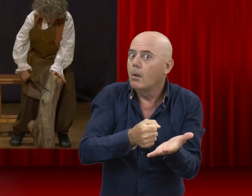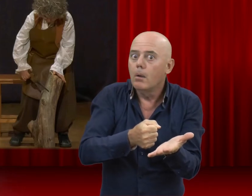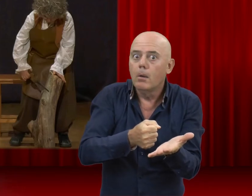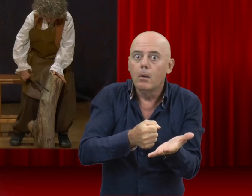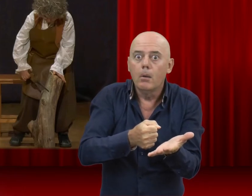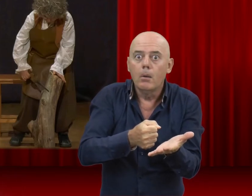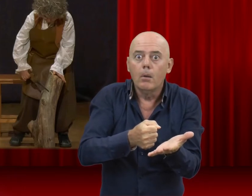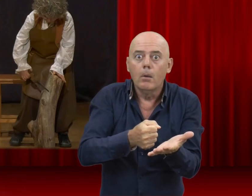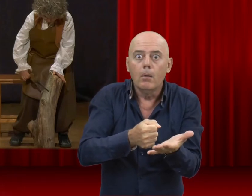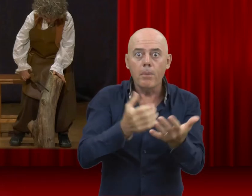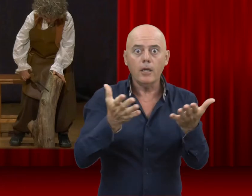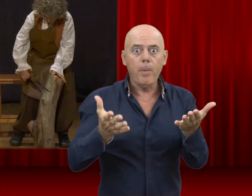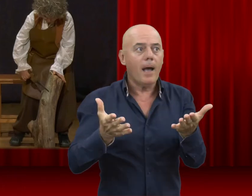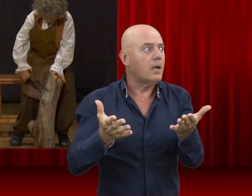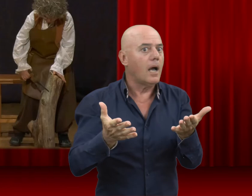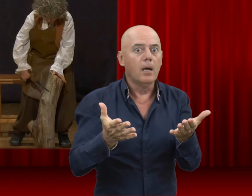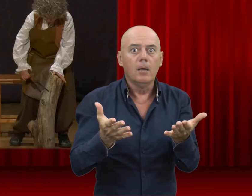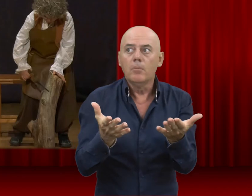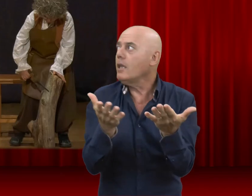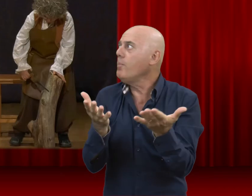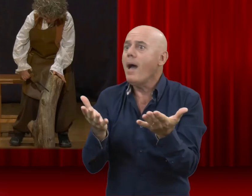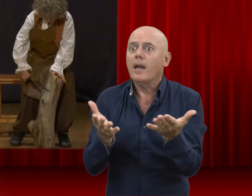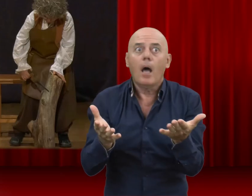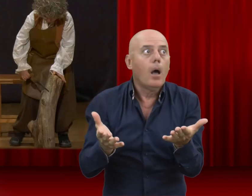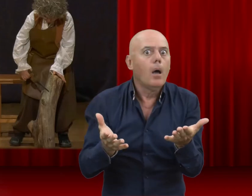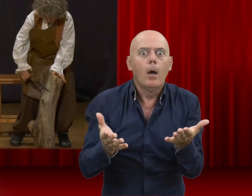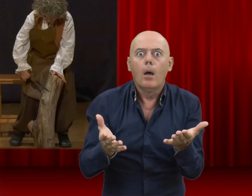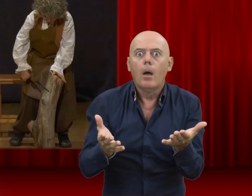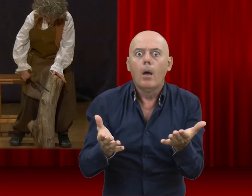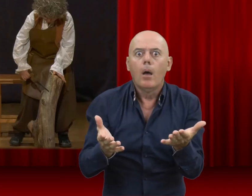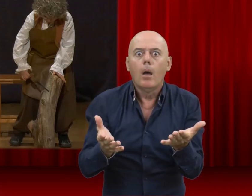zicche. Ma dai, smettila! Non ti parla!